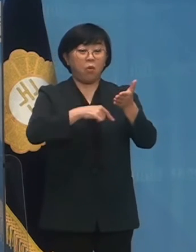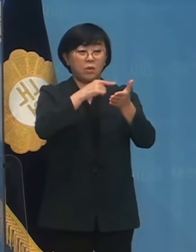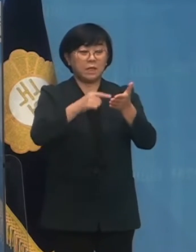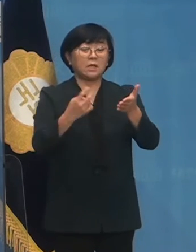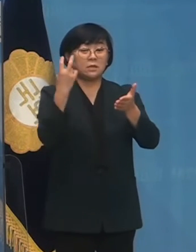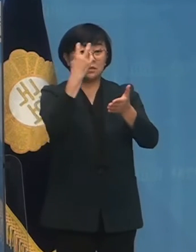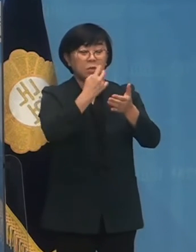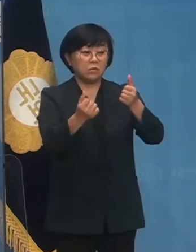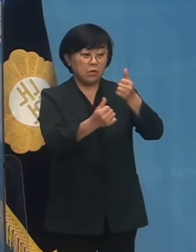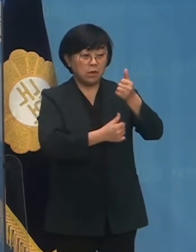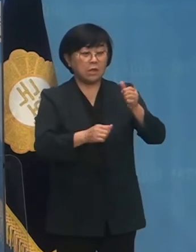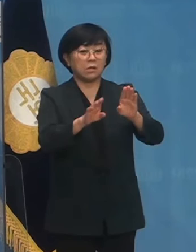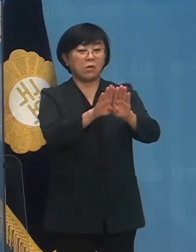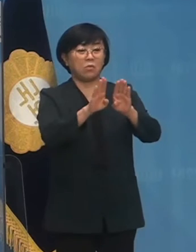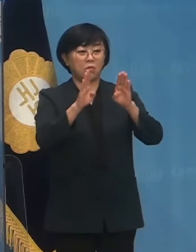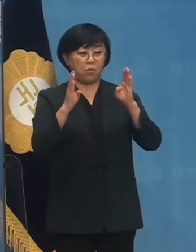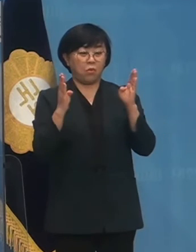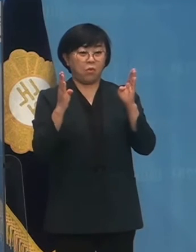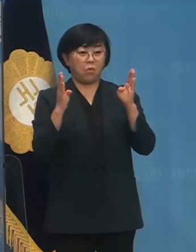손실보상심의위원회를 열고